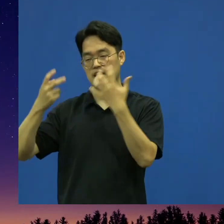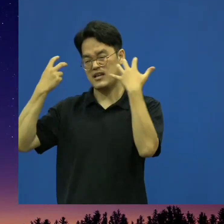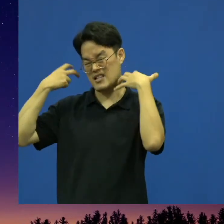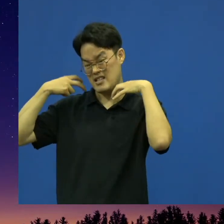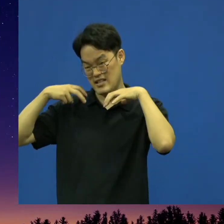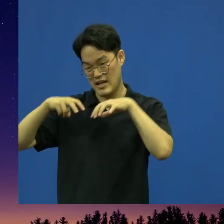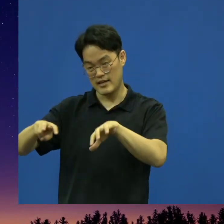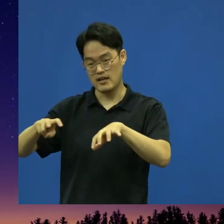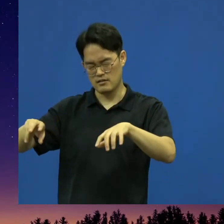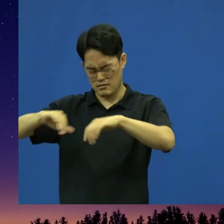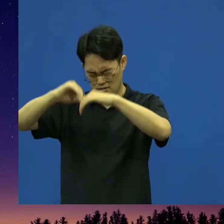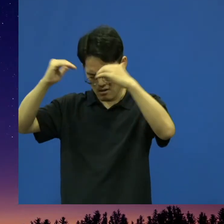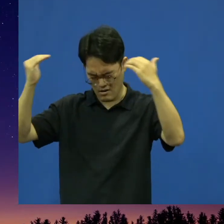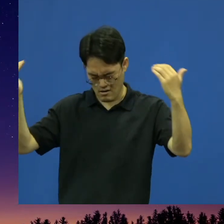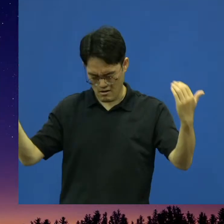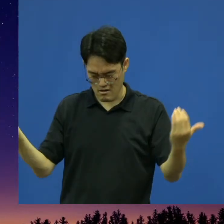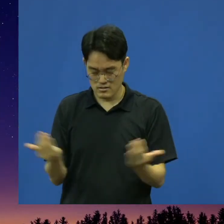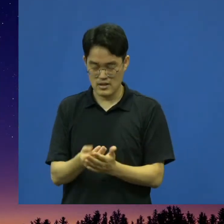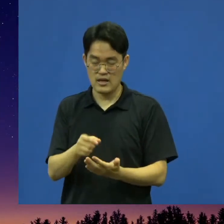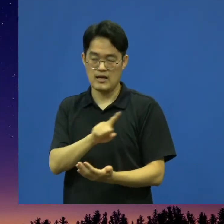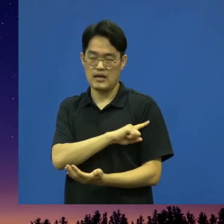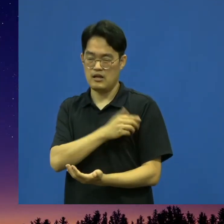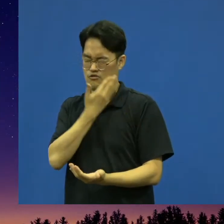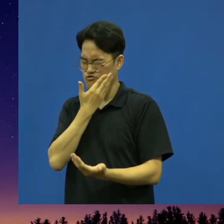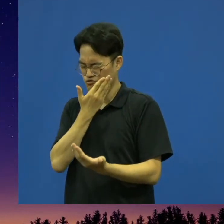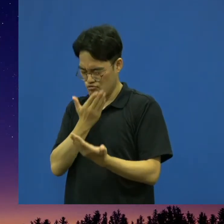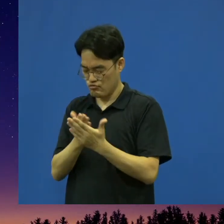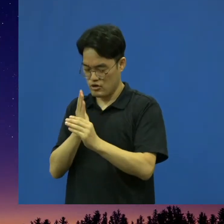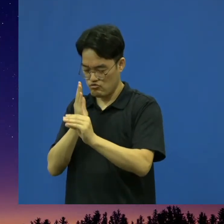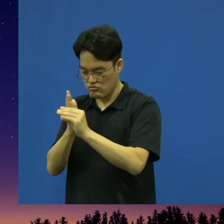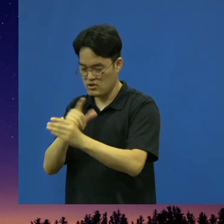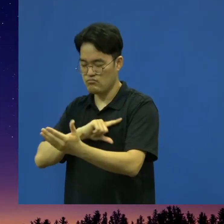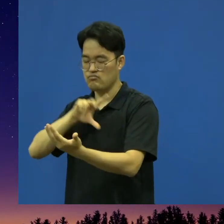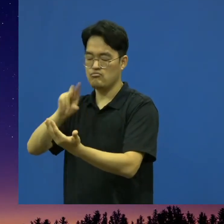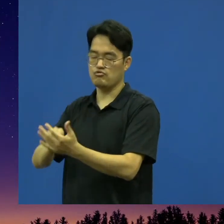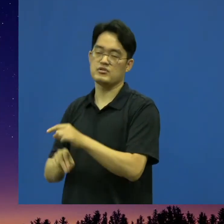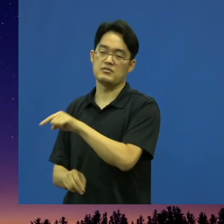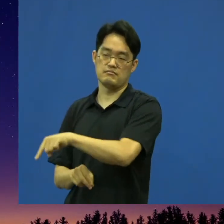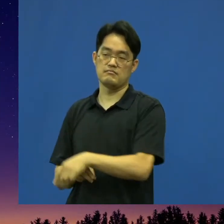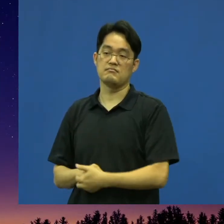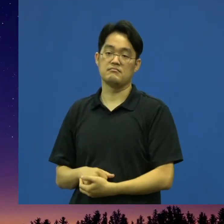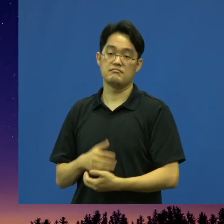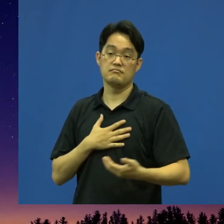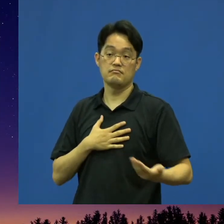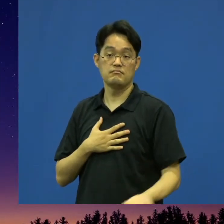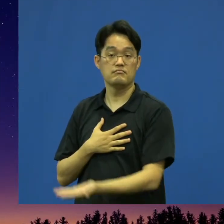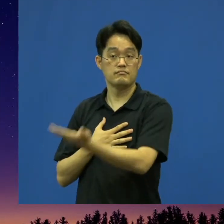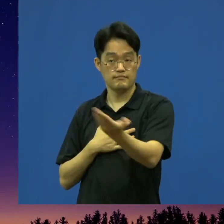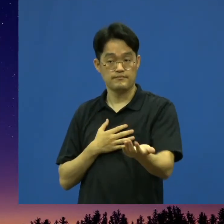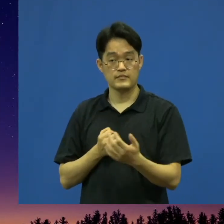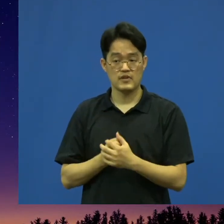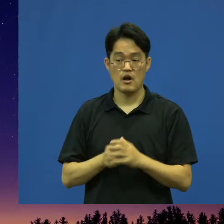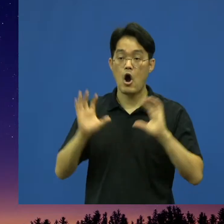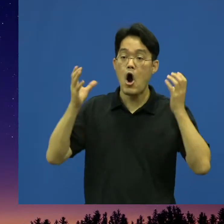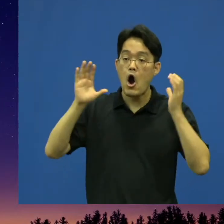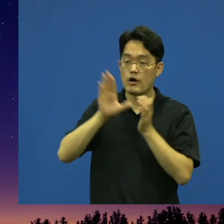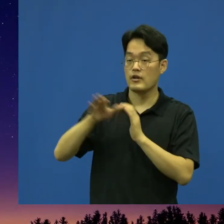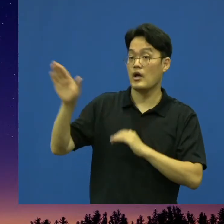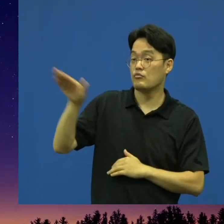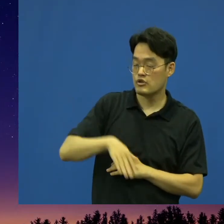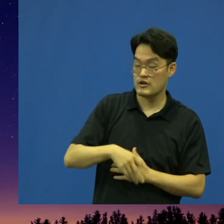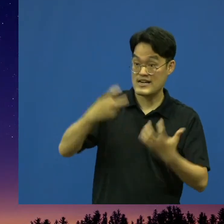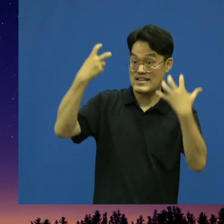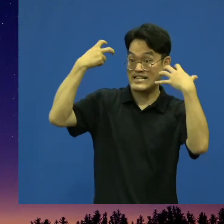전체를 관통해서 흐르는 핵심적인 주제 중에 하나예요. 여러분과 제가 어려서부터 다니엘서 하면